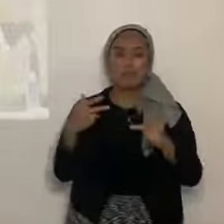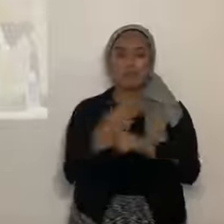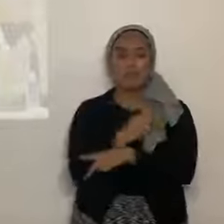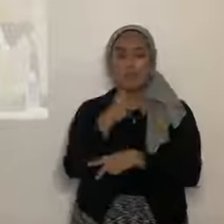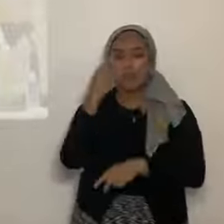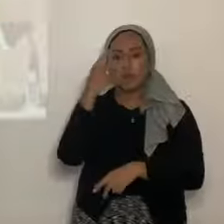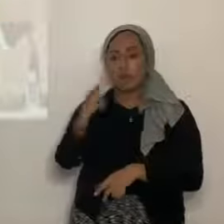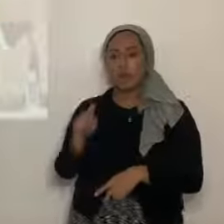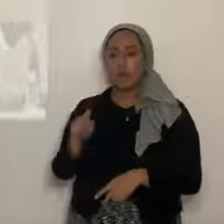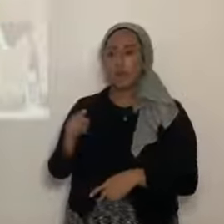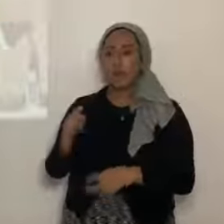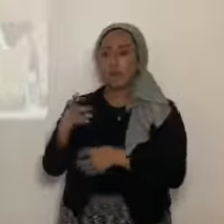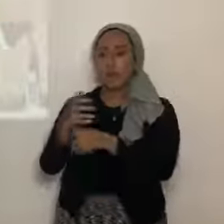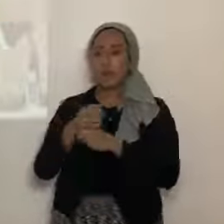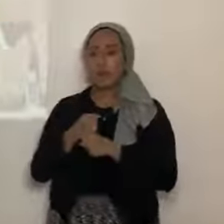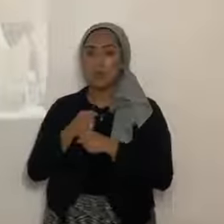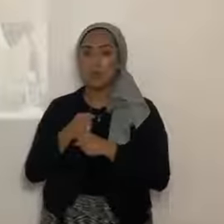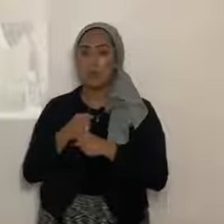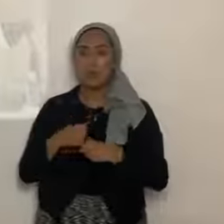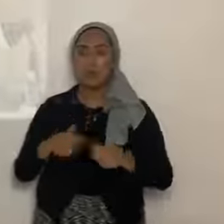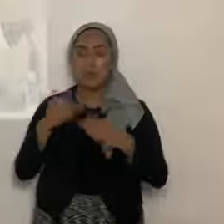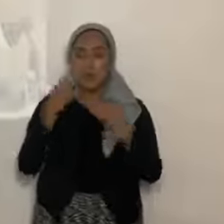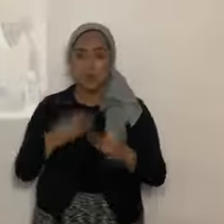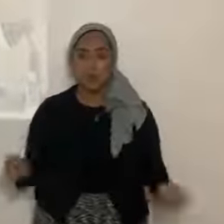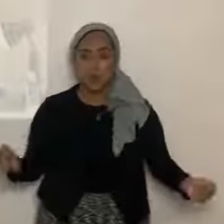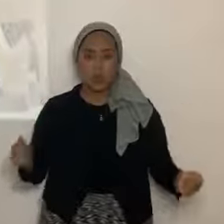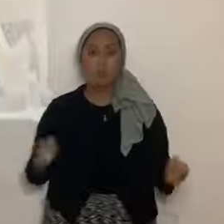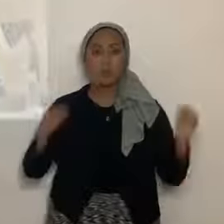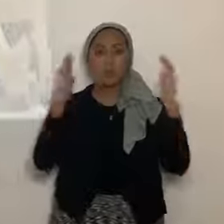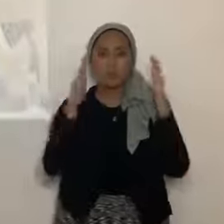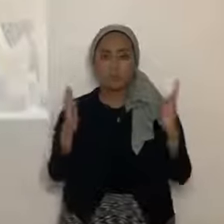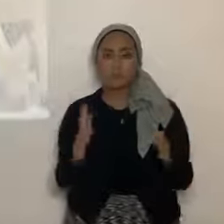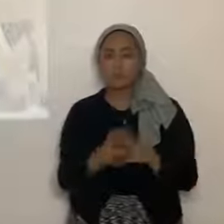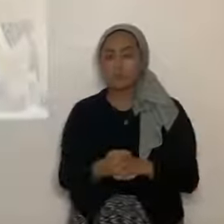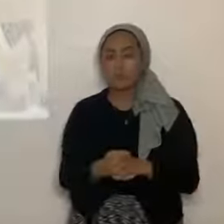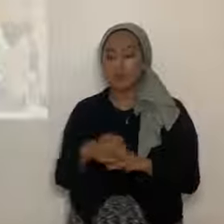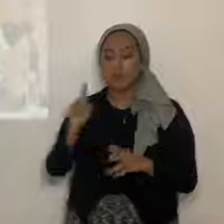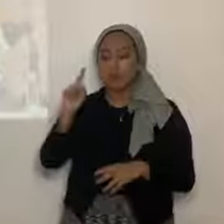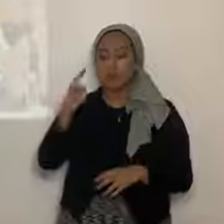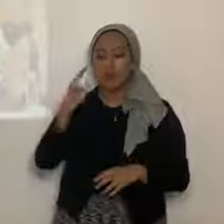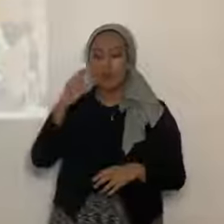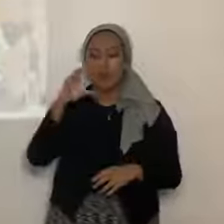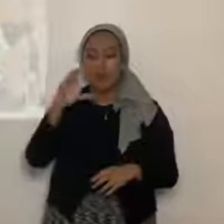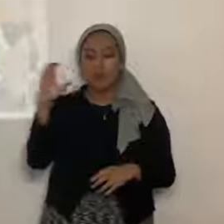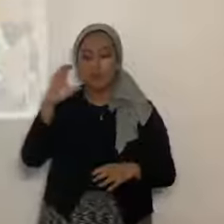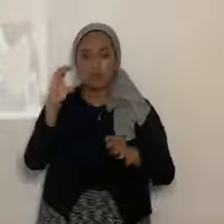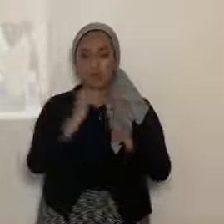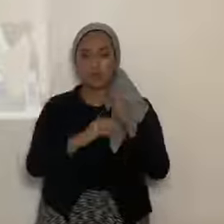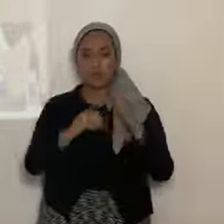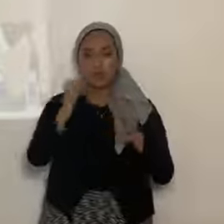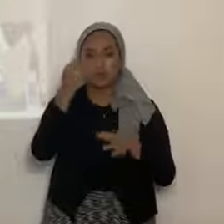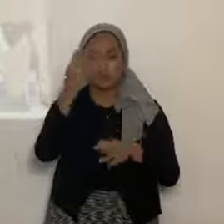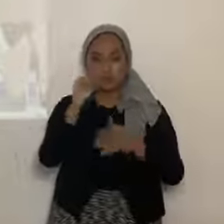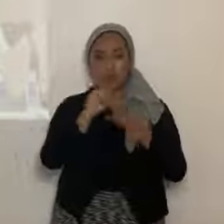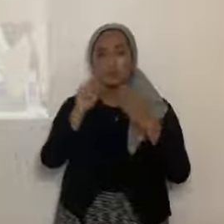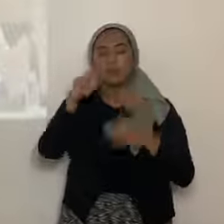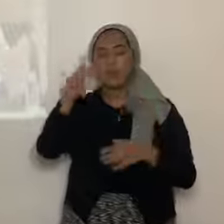para obtener sanidad. Pongan atención. Primera de Crónicas 16, verso 22. No toquéis, dijo, a